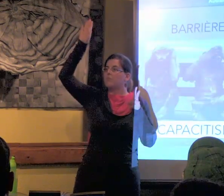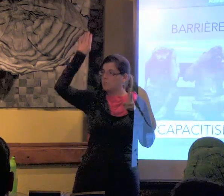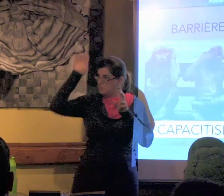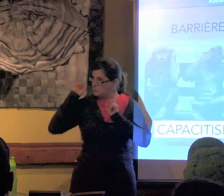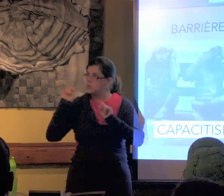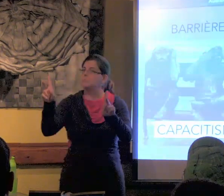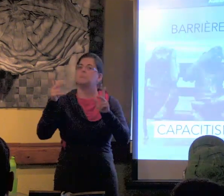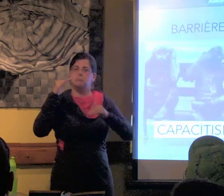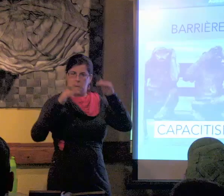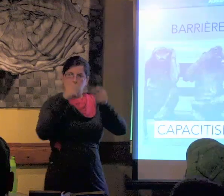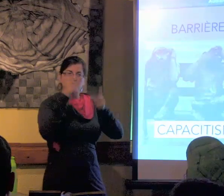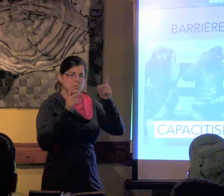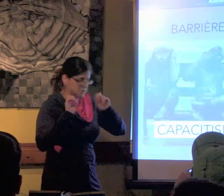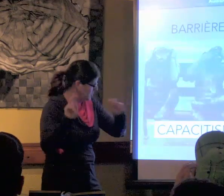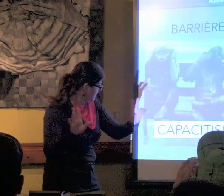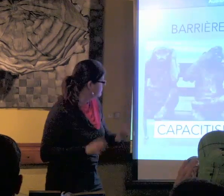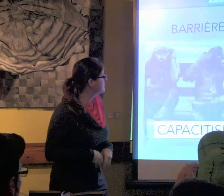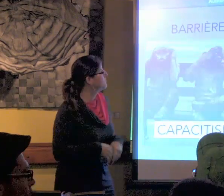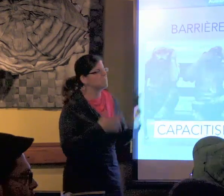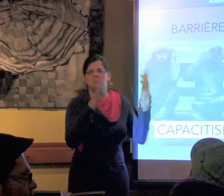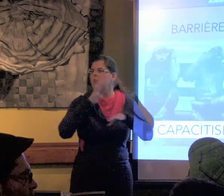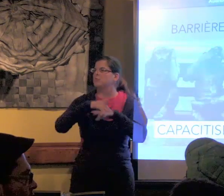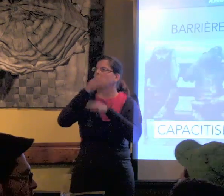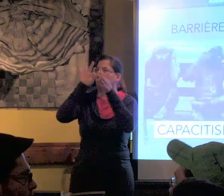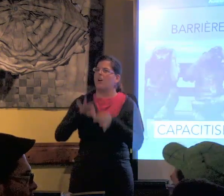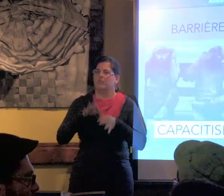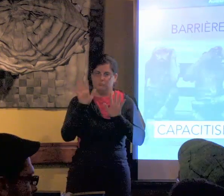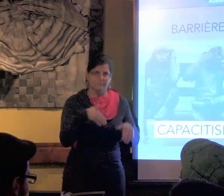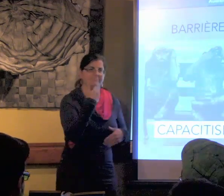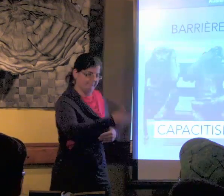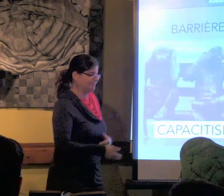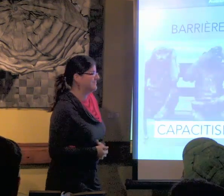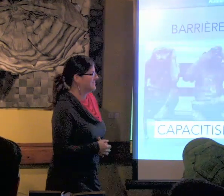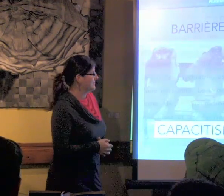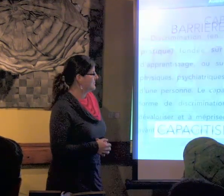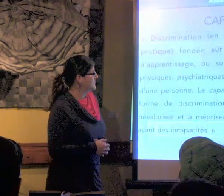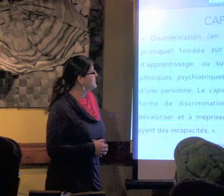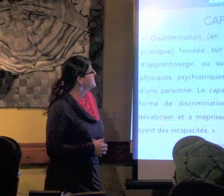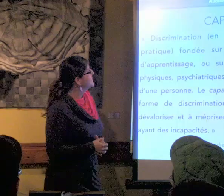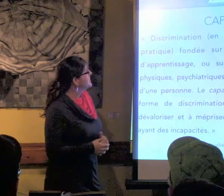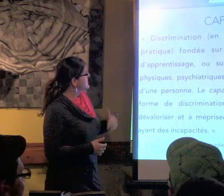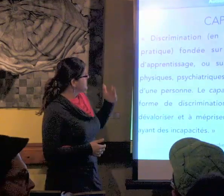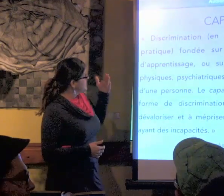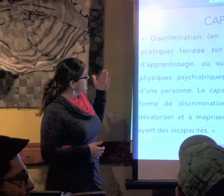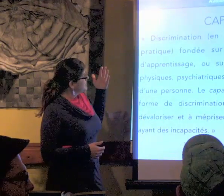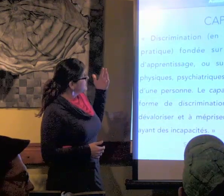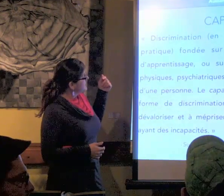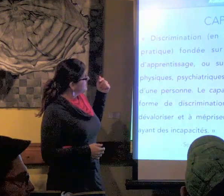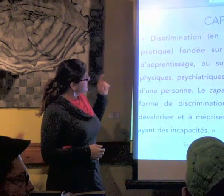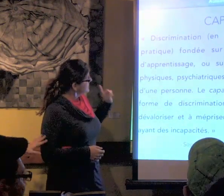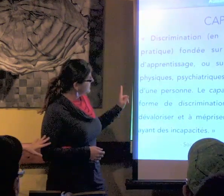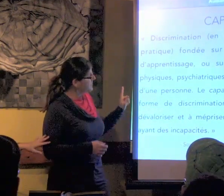et le capacitisme? OK, bon, ça semble assez partagé. Je vais pouvoir vous expliquer en détail ce que c'est par la